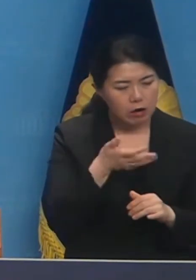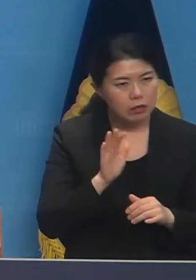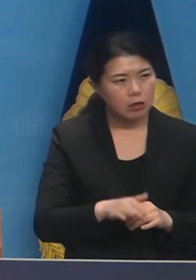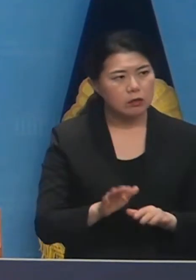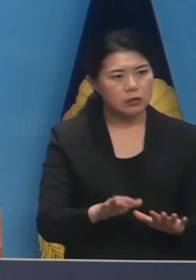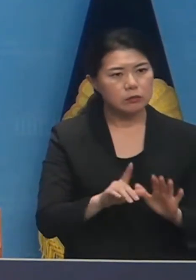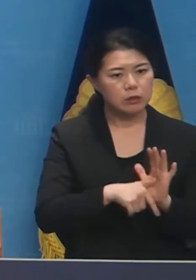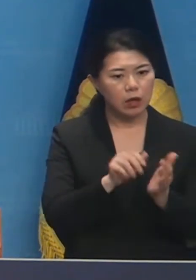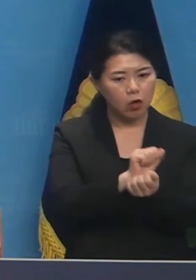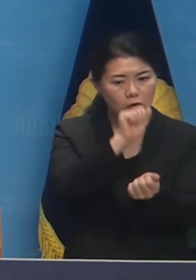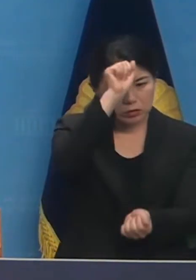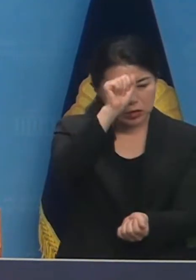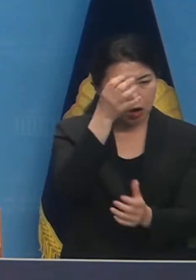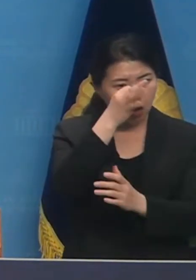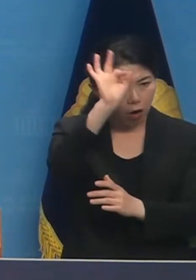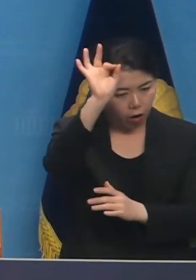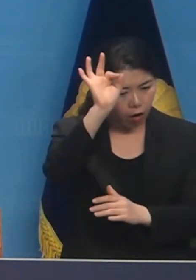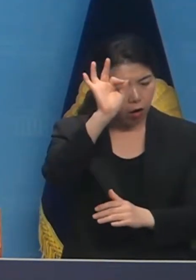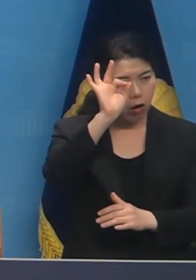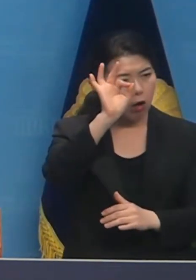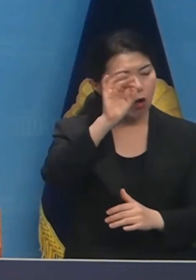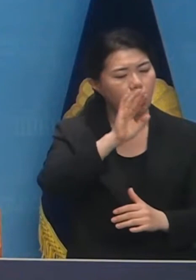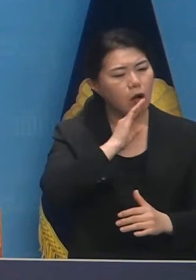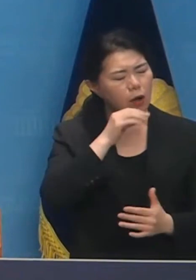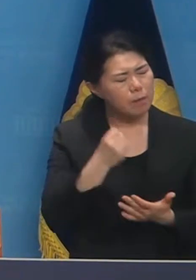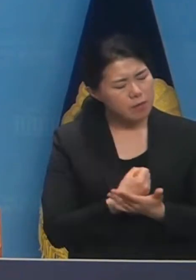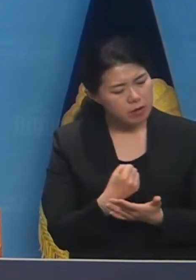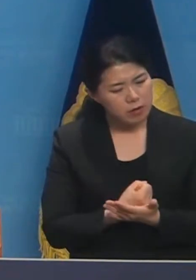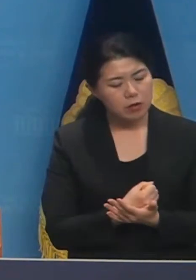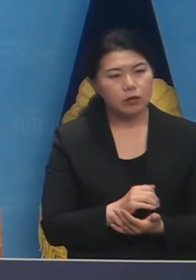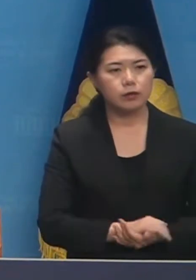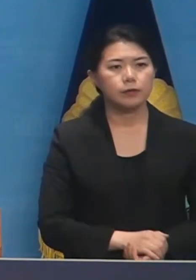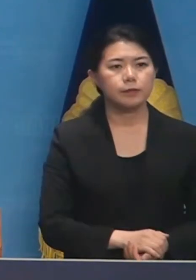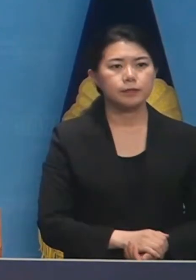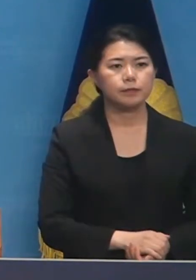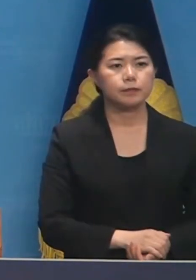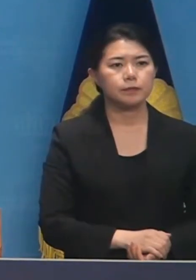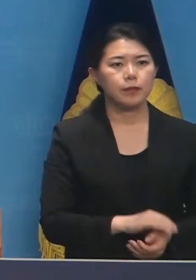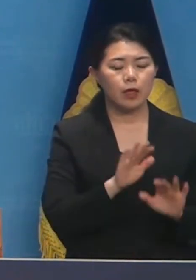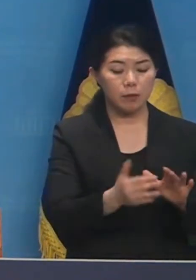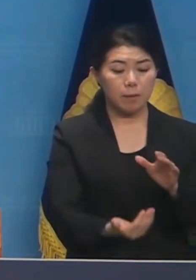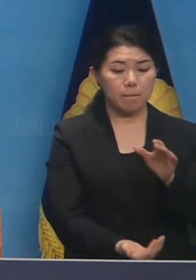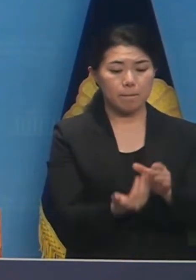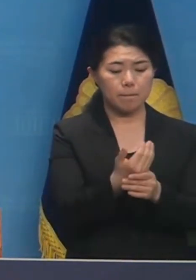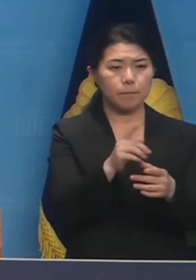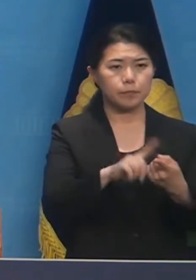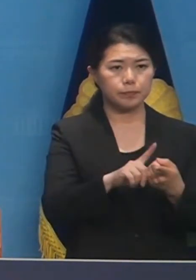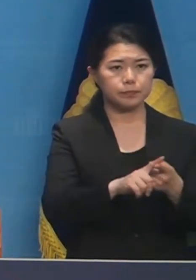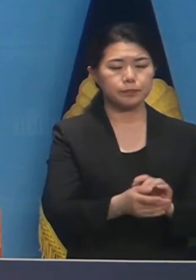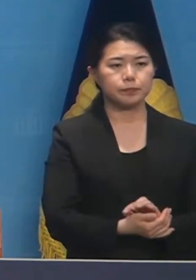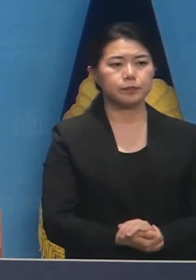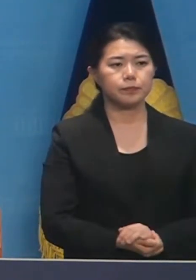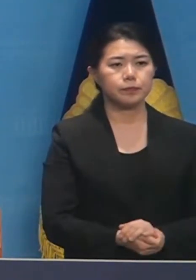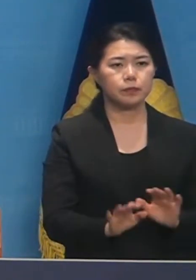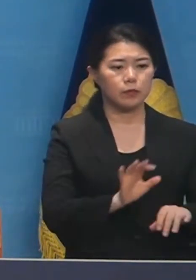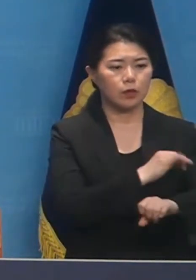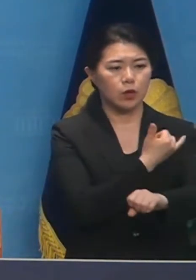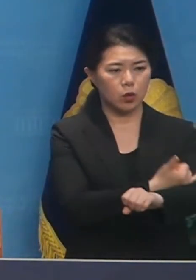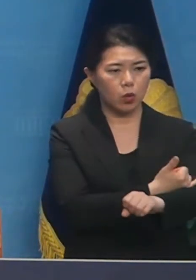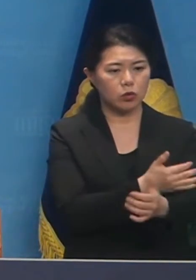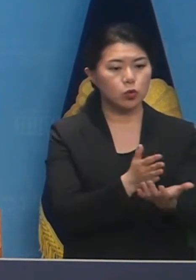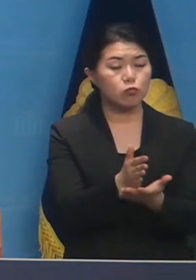시기에 역장이 발부되었다는 것에 대해서 참으로 통탄을 생각하며, 이번 사태에 대해서 먼저 제가 인권의